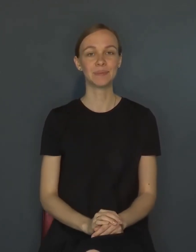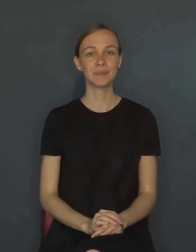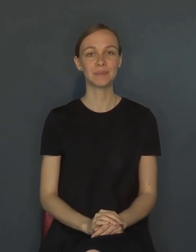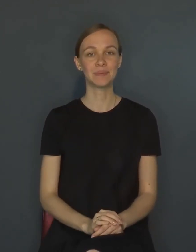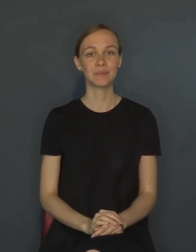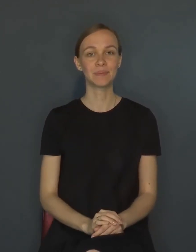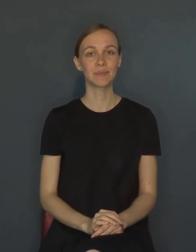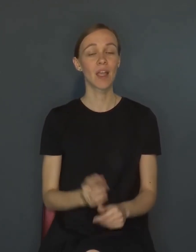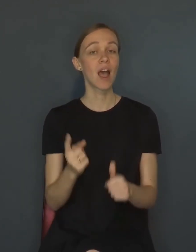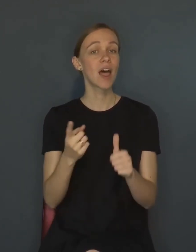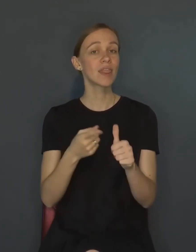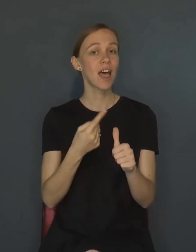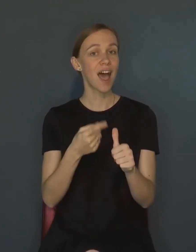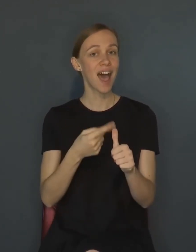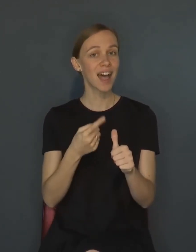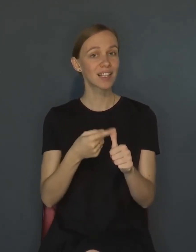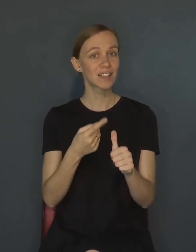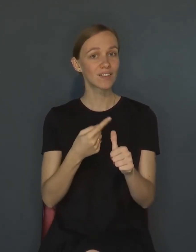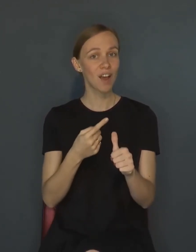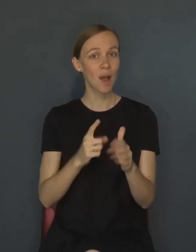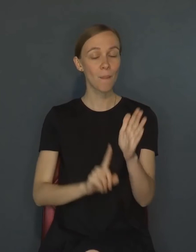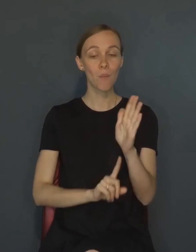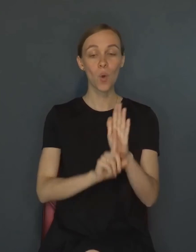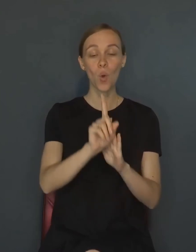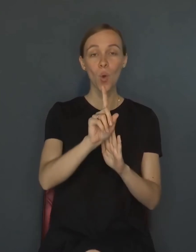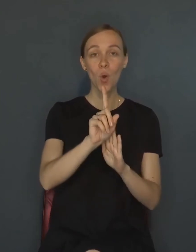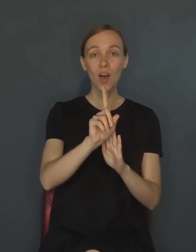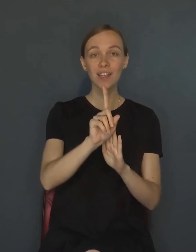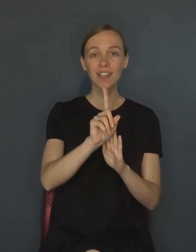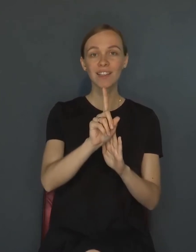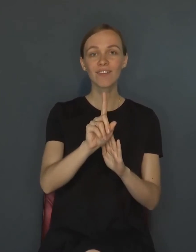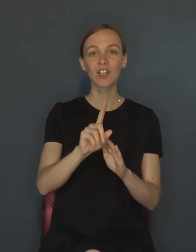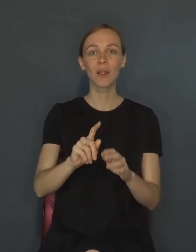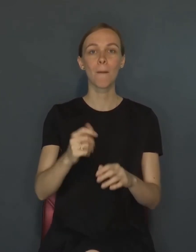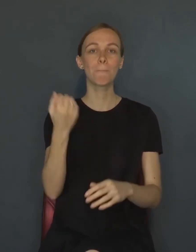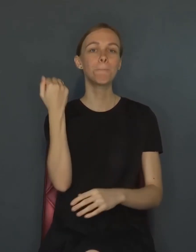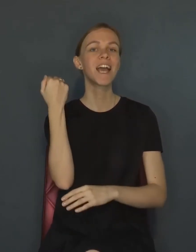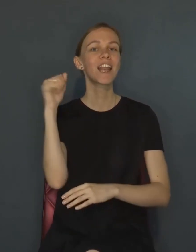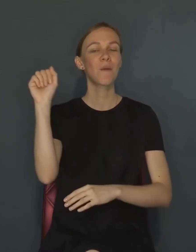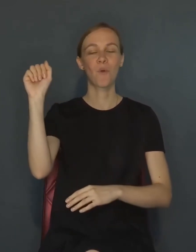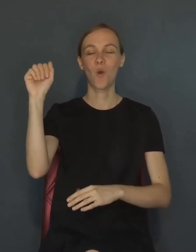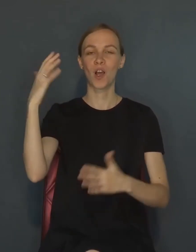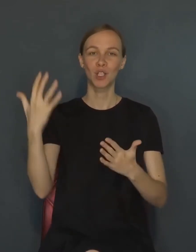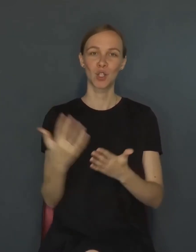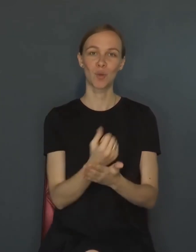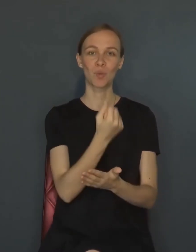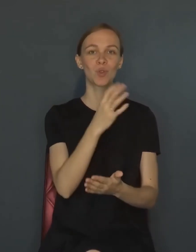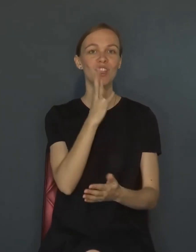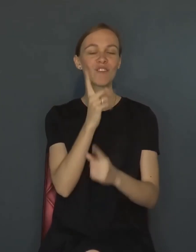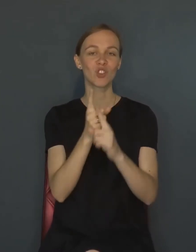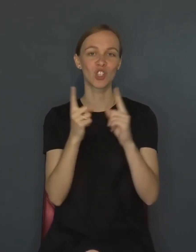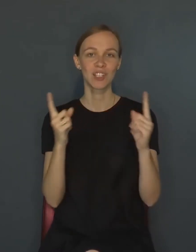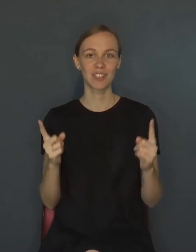Назва походить від перемоги, здобутої в часи Болеслава Хороброго